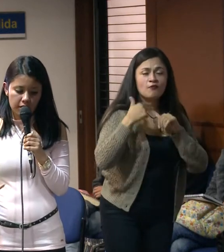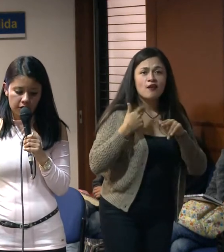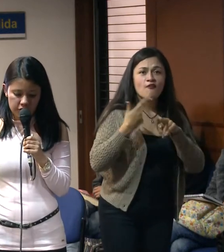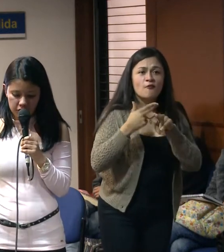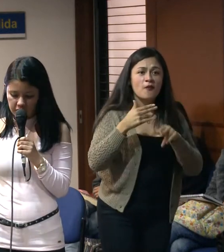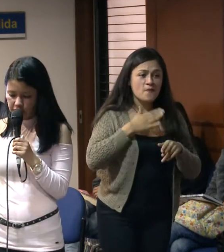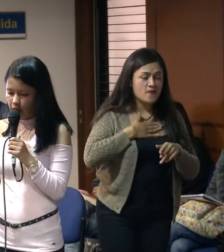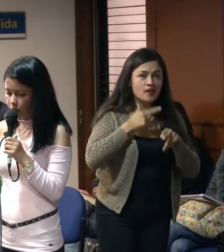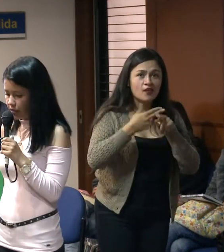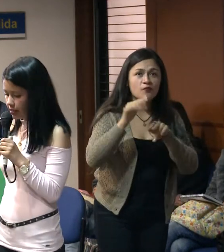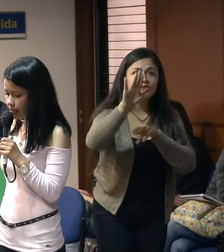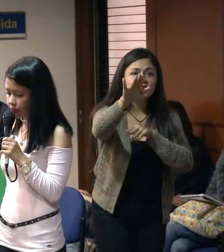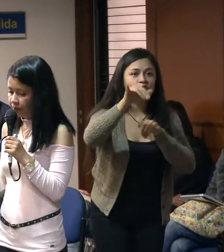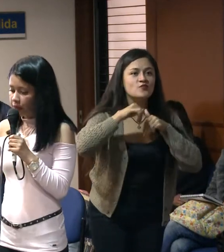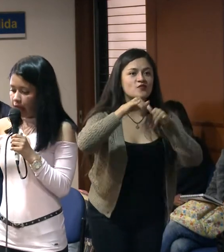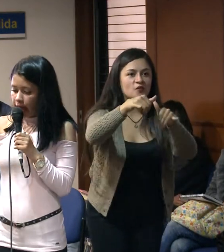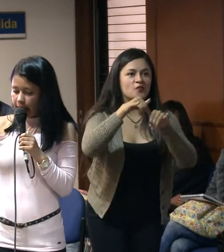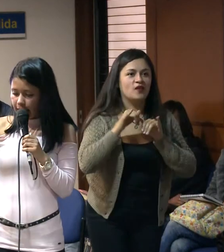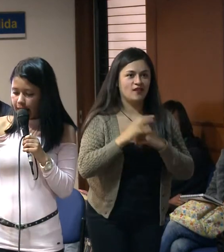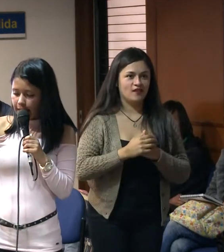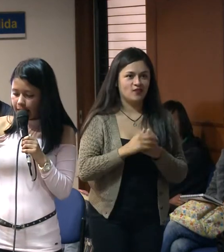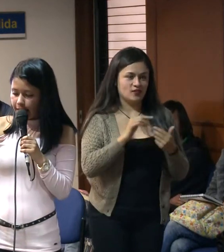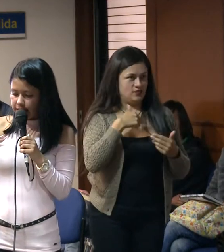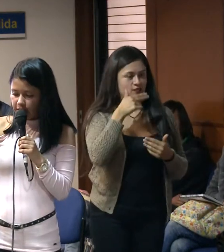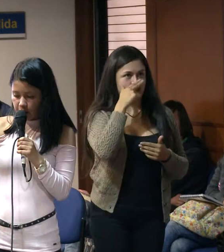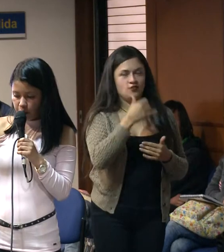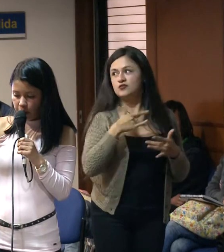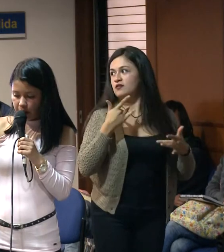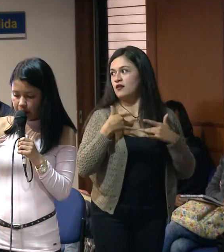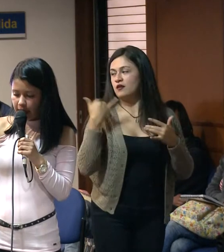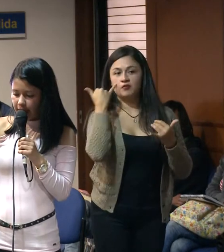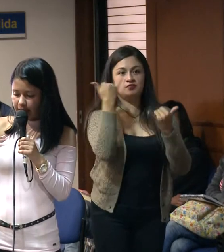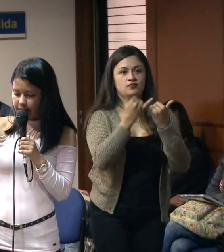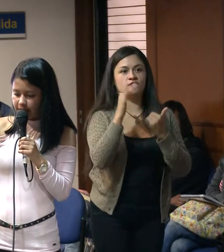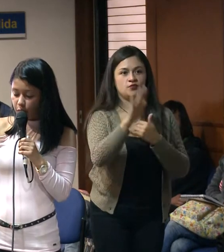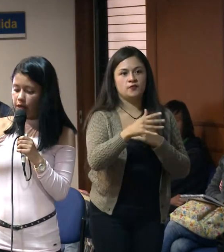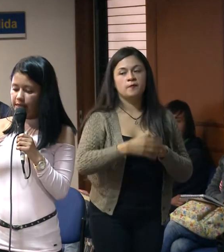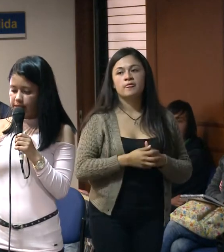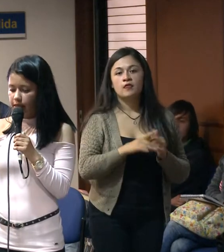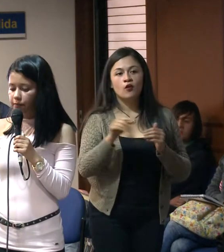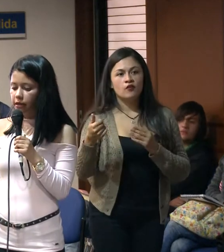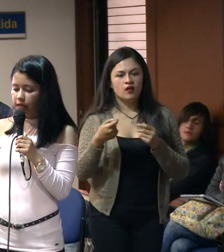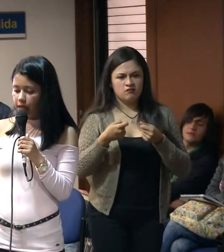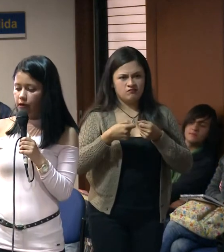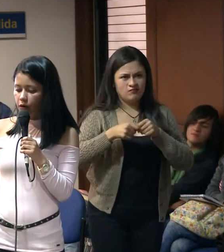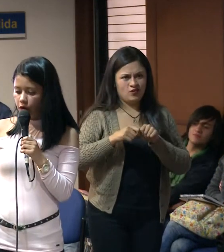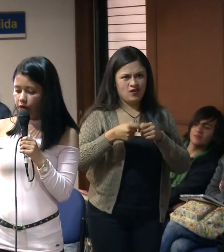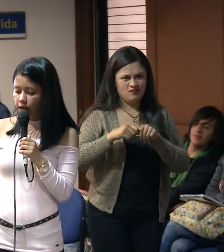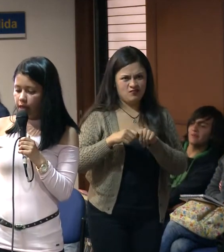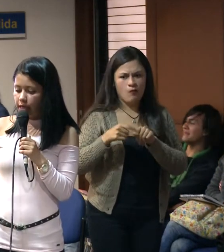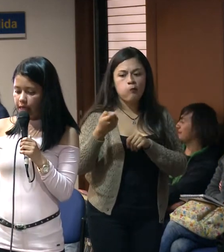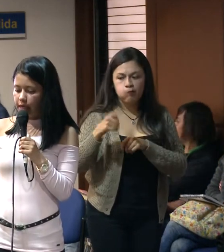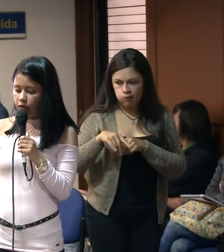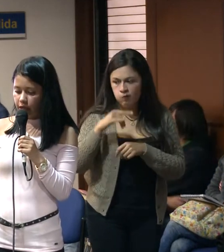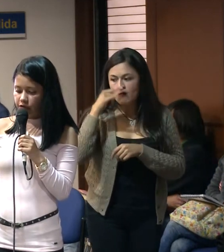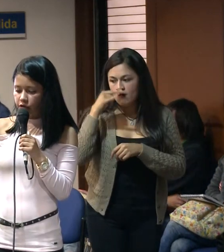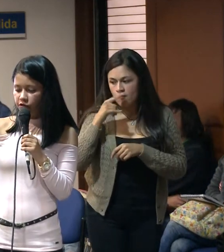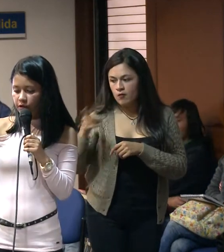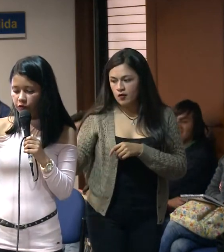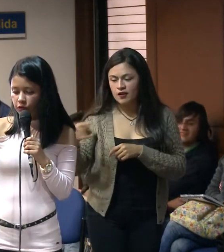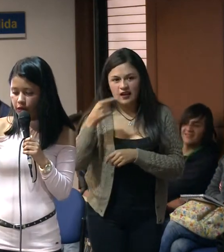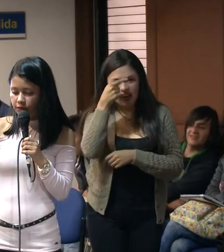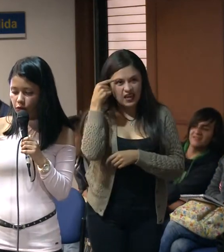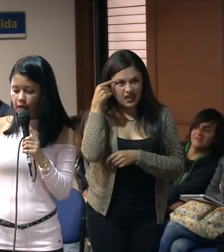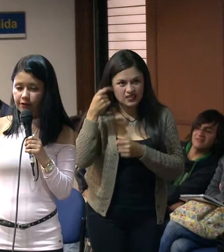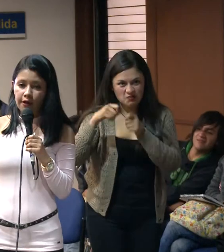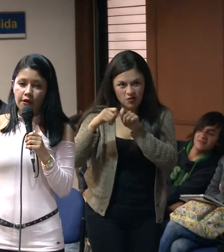hacia lo que nosotros estábamos realizando. Las que pueden ver ahí, las pulgas también tienen olor, y lo que nosotros